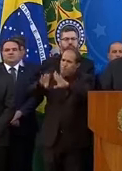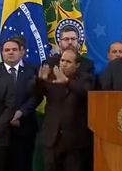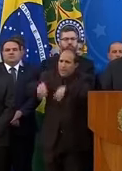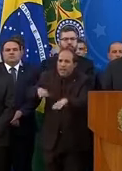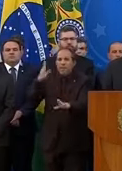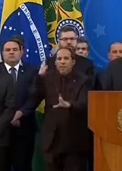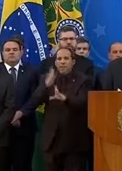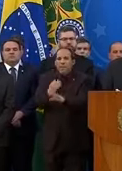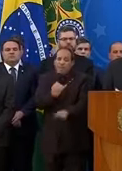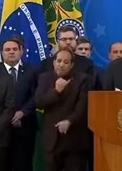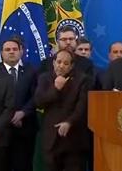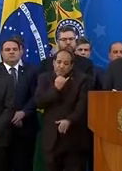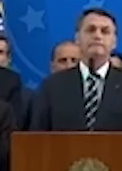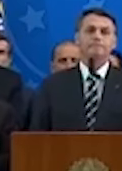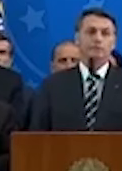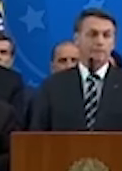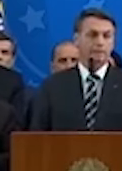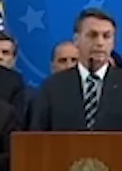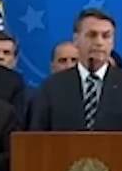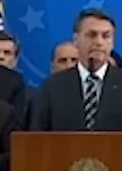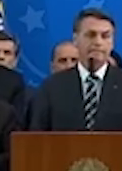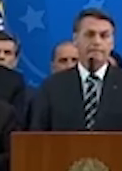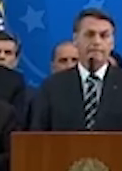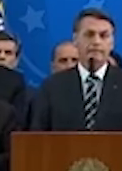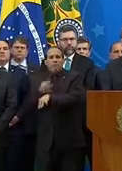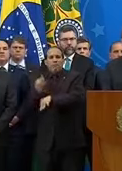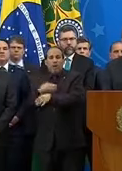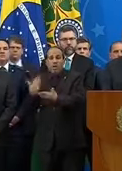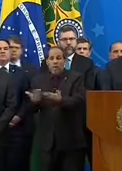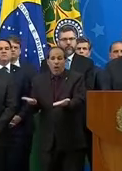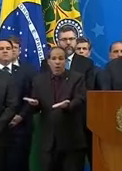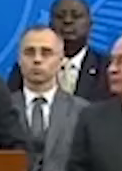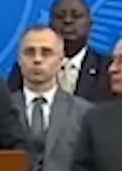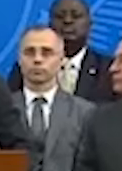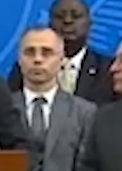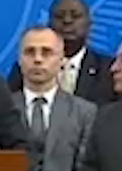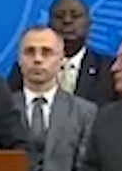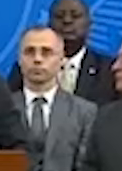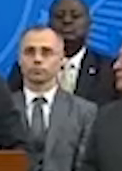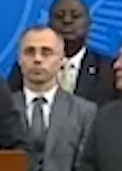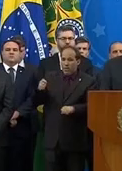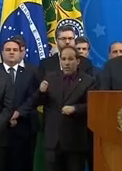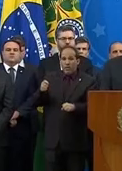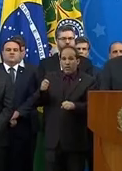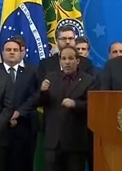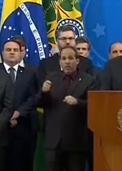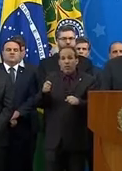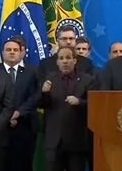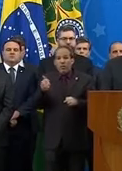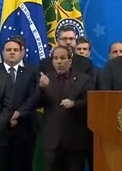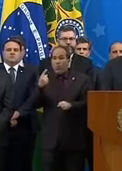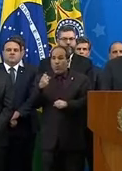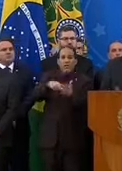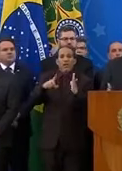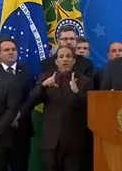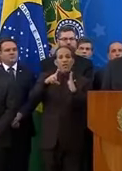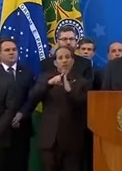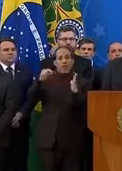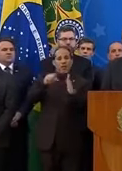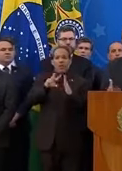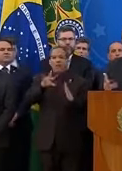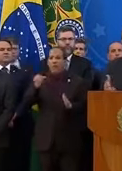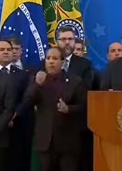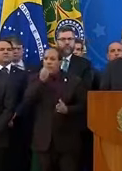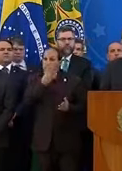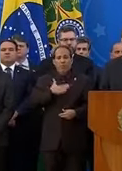e no dia de hoje eu vou ler uma demissão o senhor sérgio moro